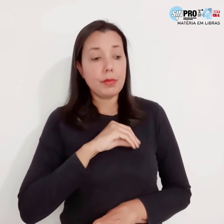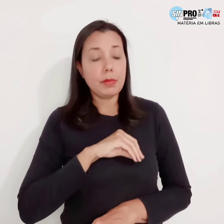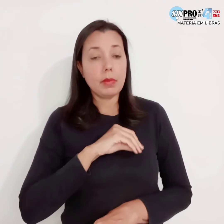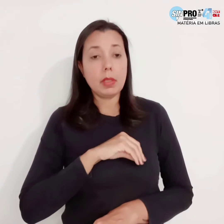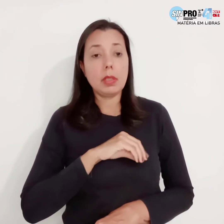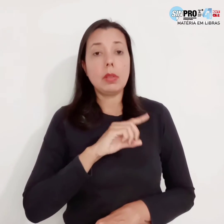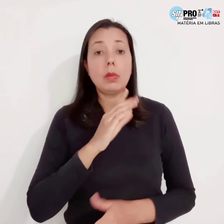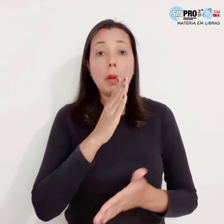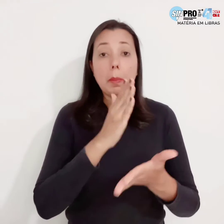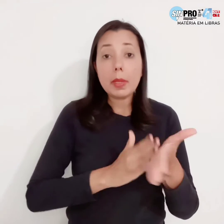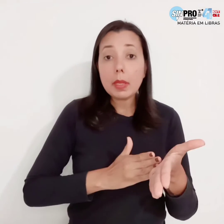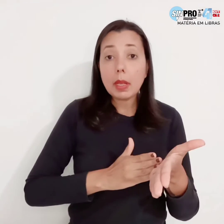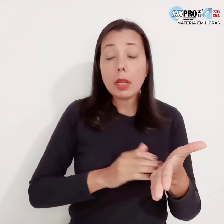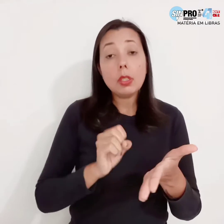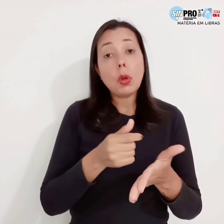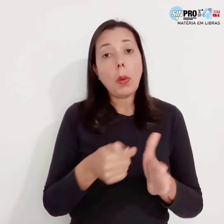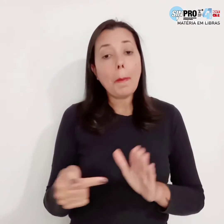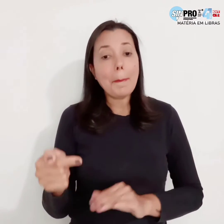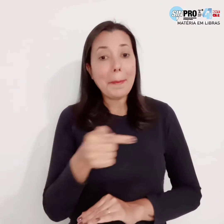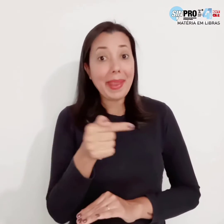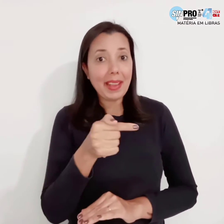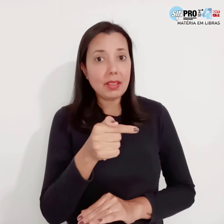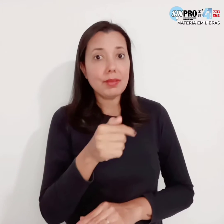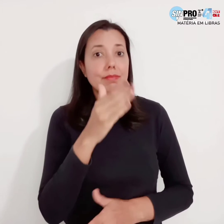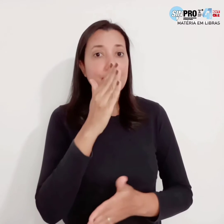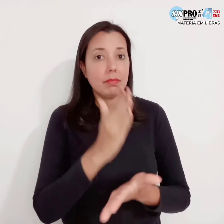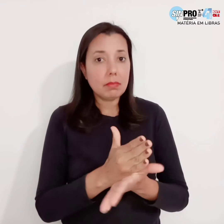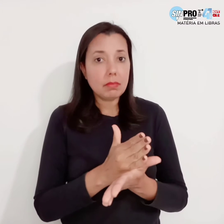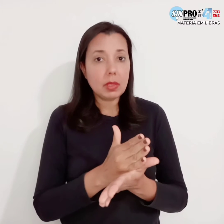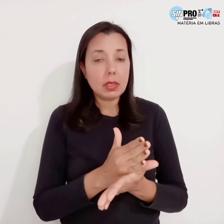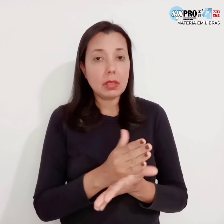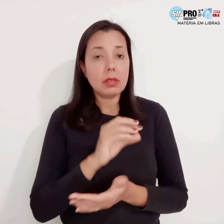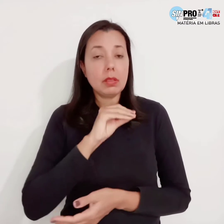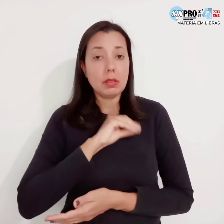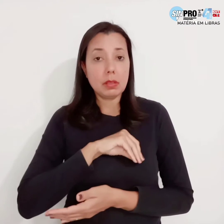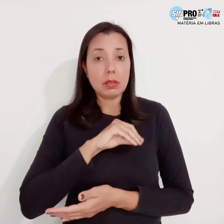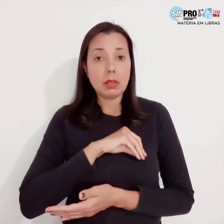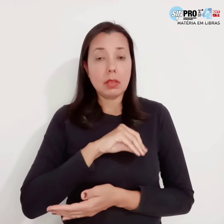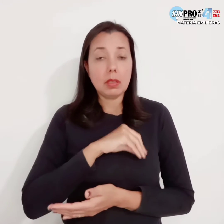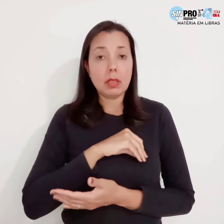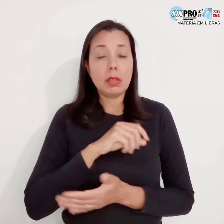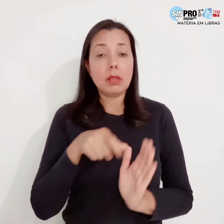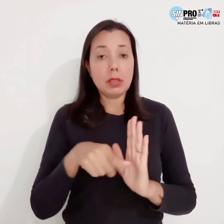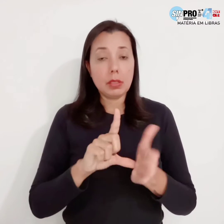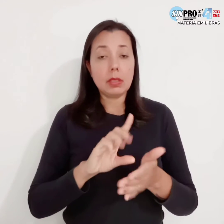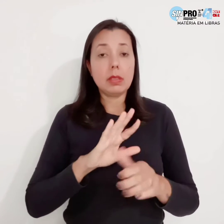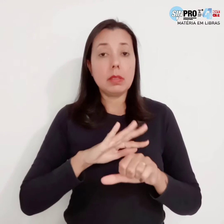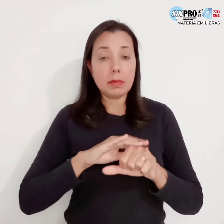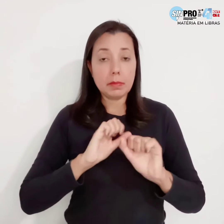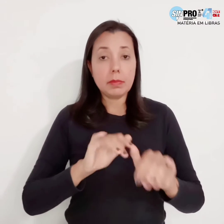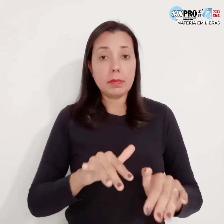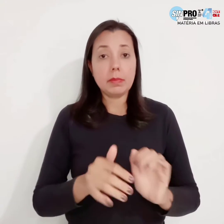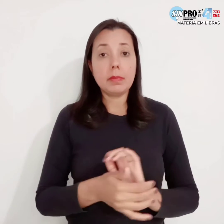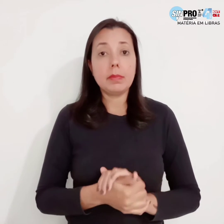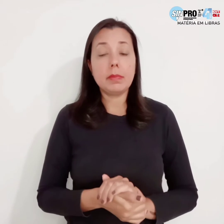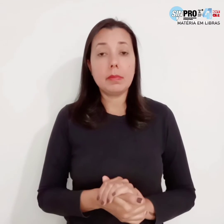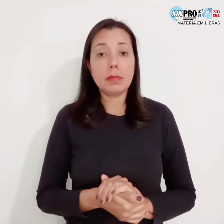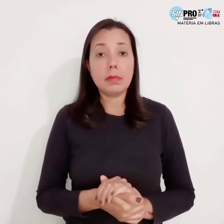com metade ou menos da metade de renda de antes da pandemia.